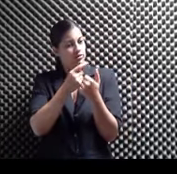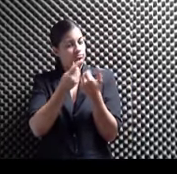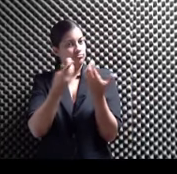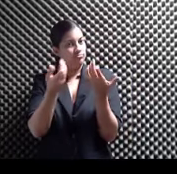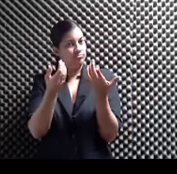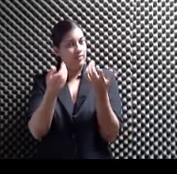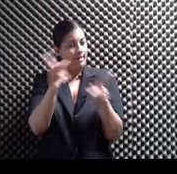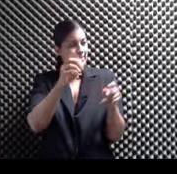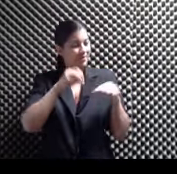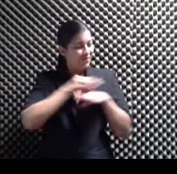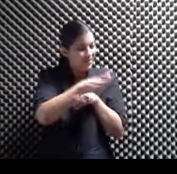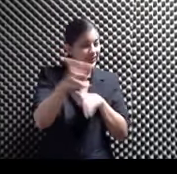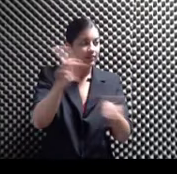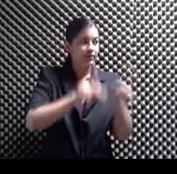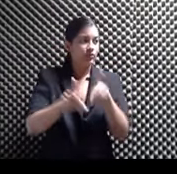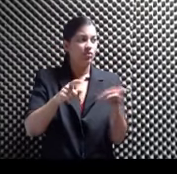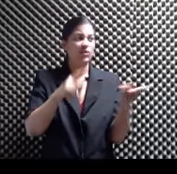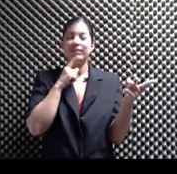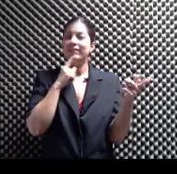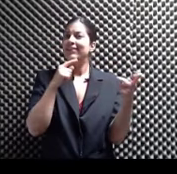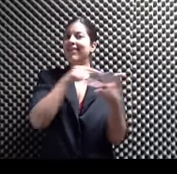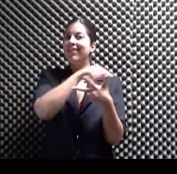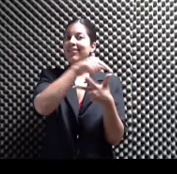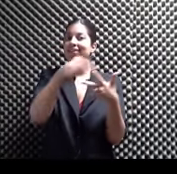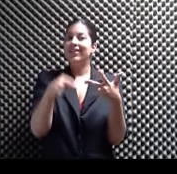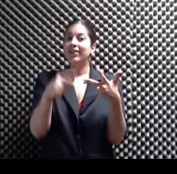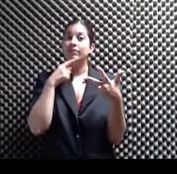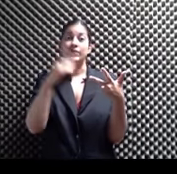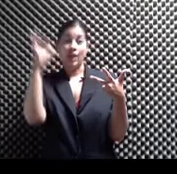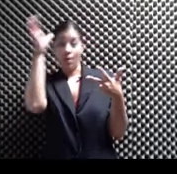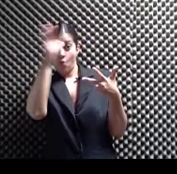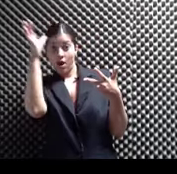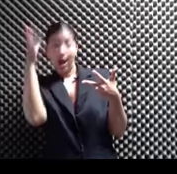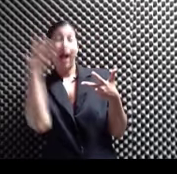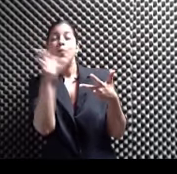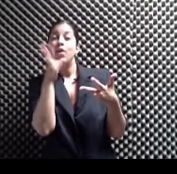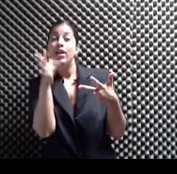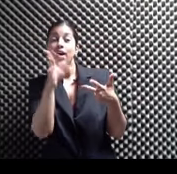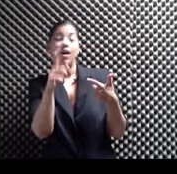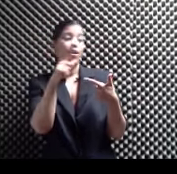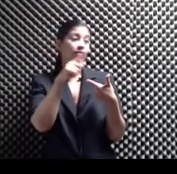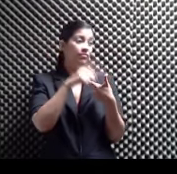involucradas. Correcto. Y ese círculo se compone de la que una abuela, ¿verdad?